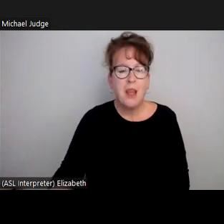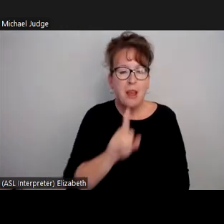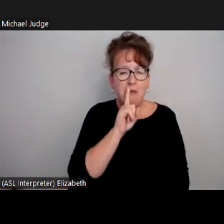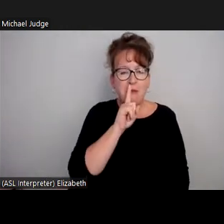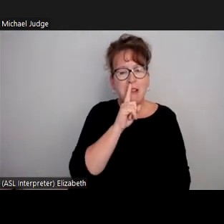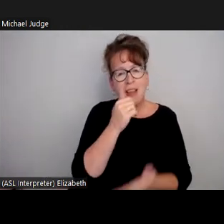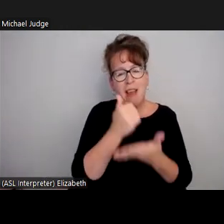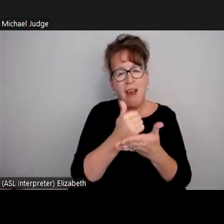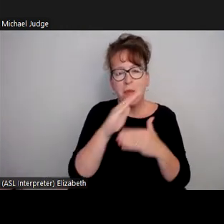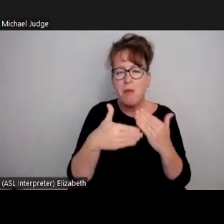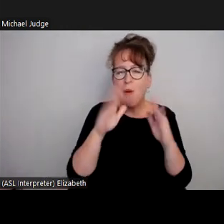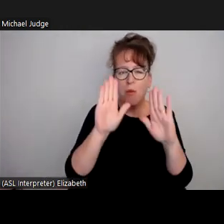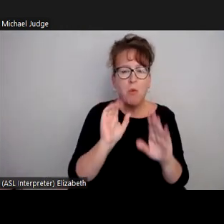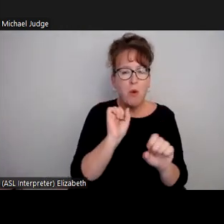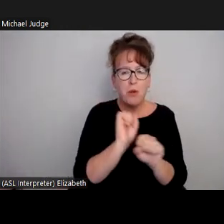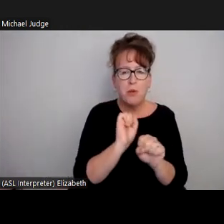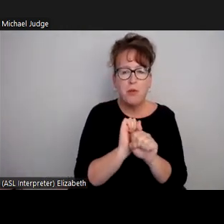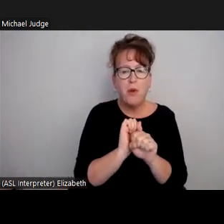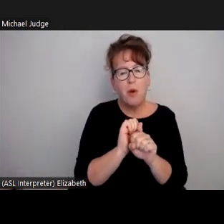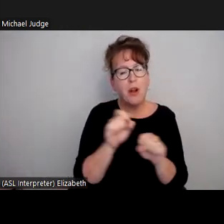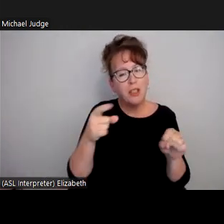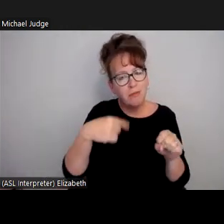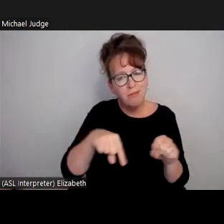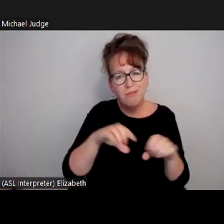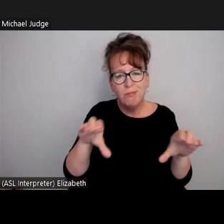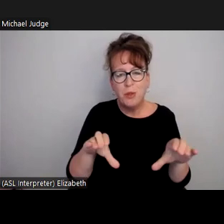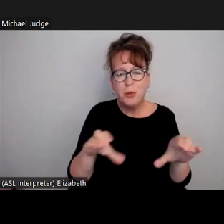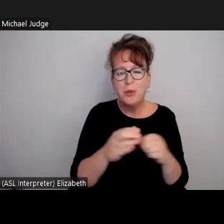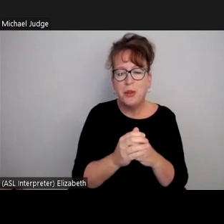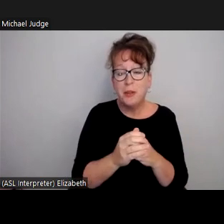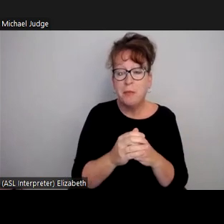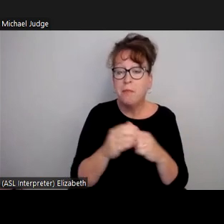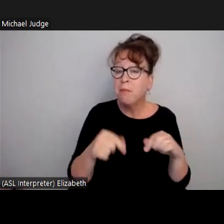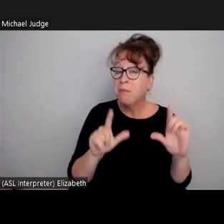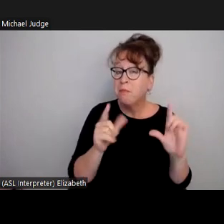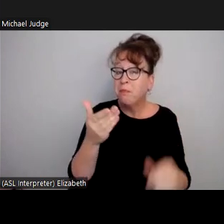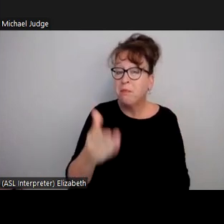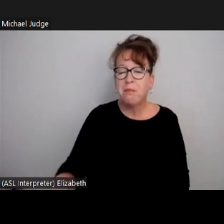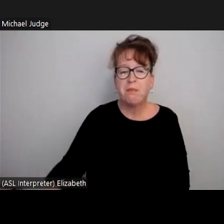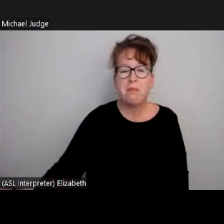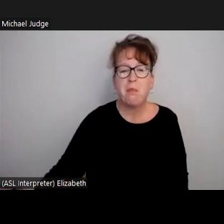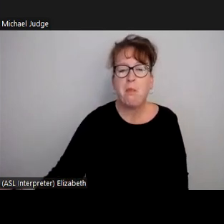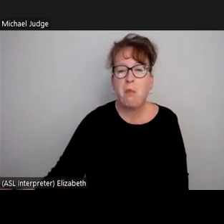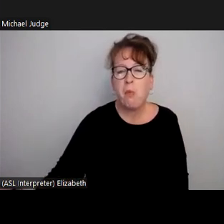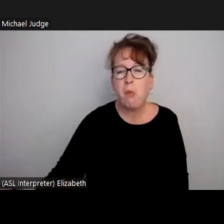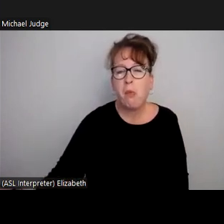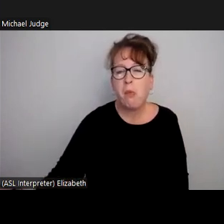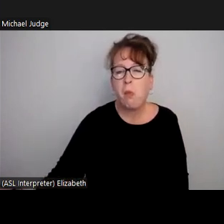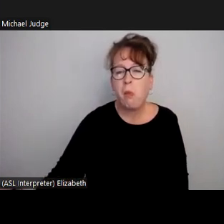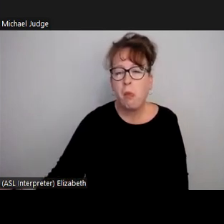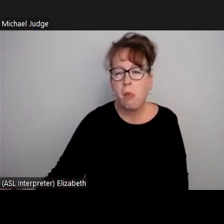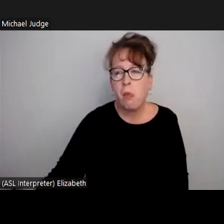eh Y la el equipo de María Belén eh para esta